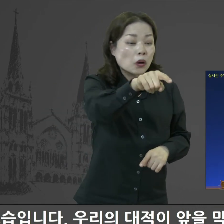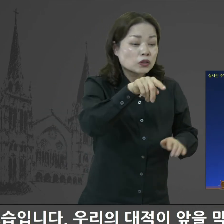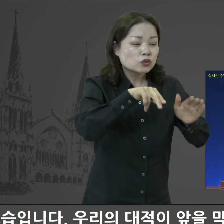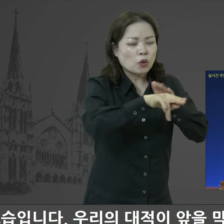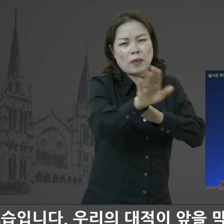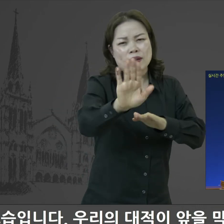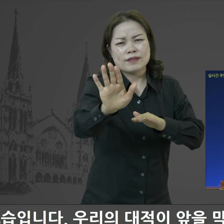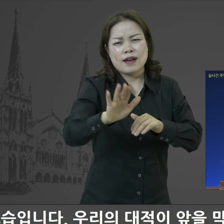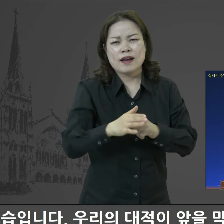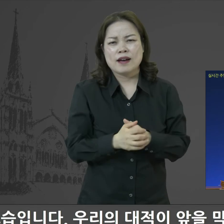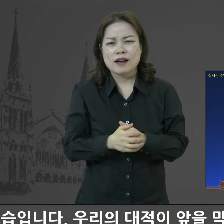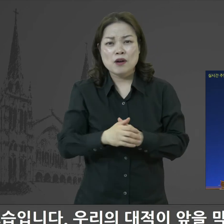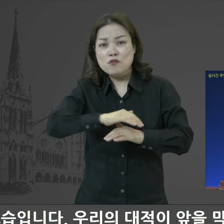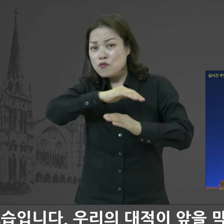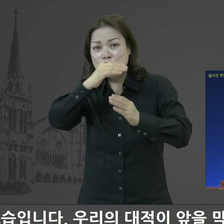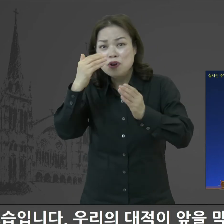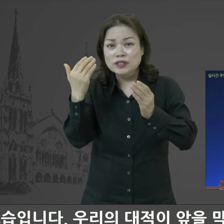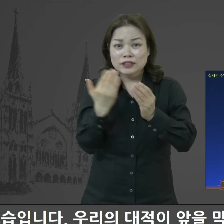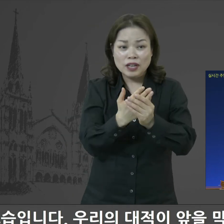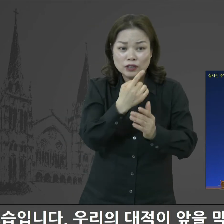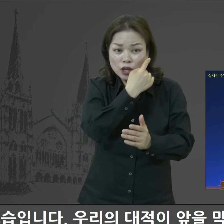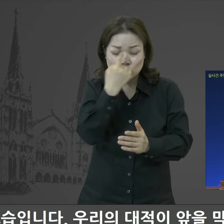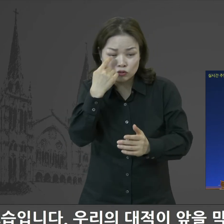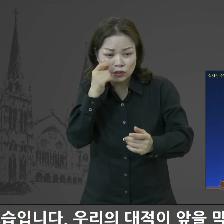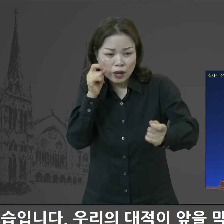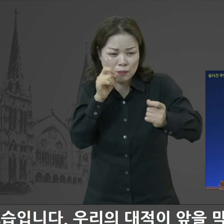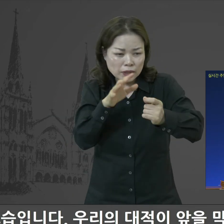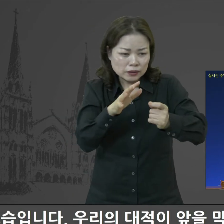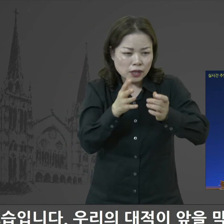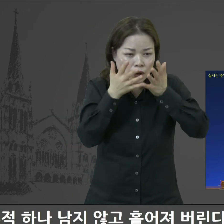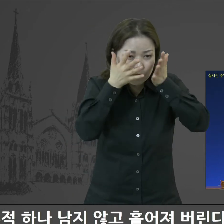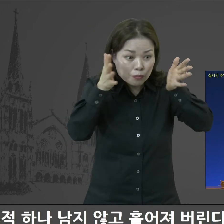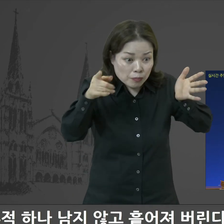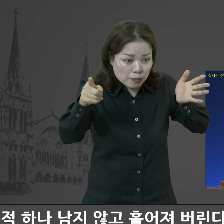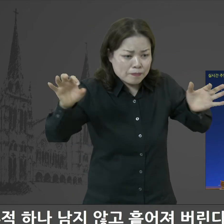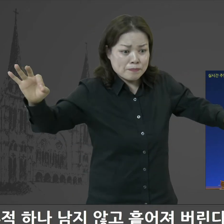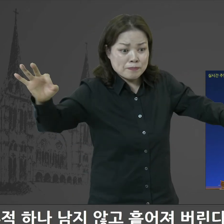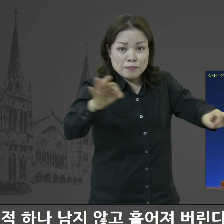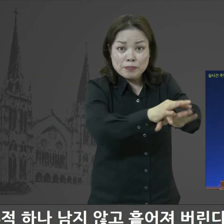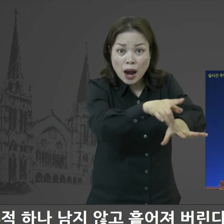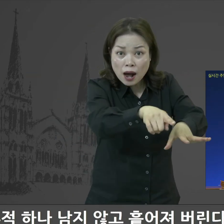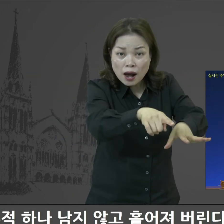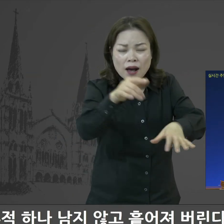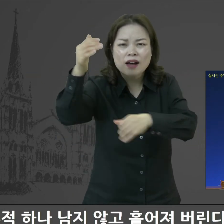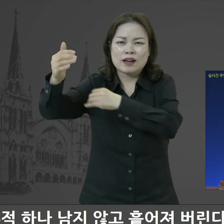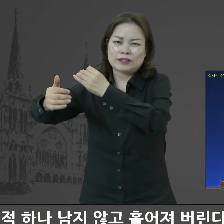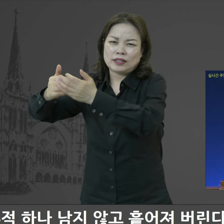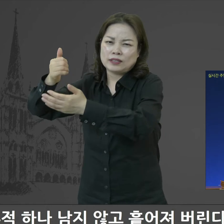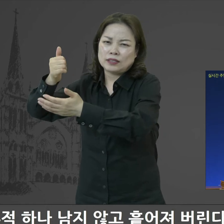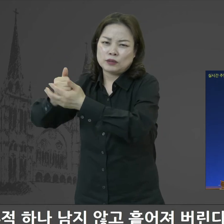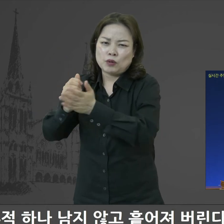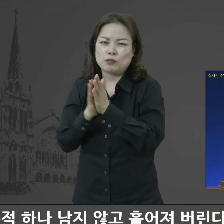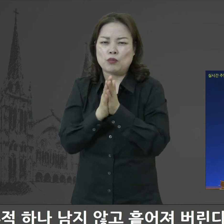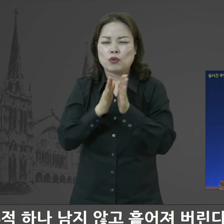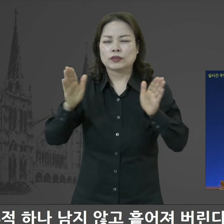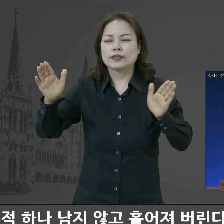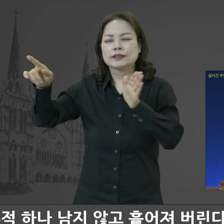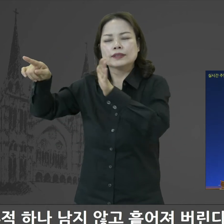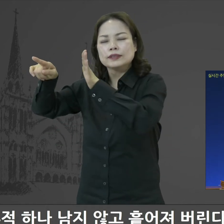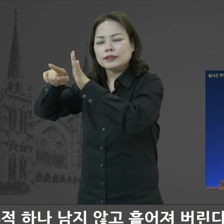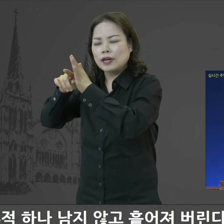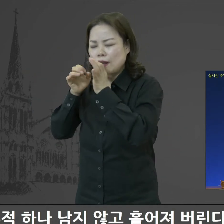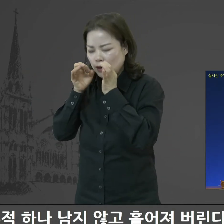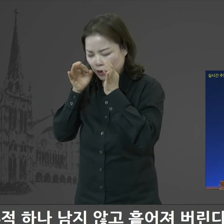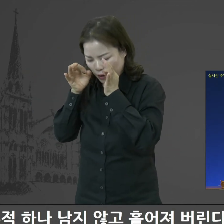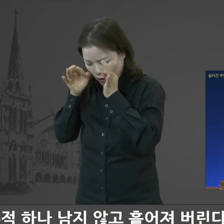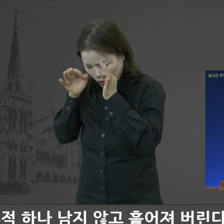도망가는 것이 아니라 완전히 내 눈앞에서 내 시야에서 사라져버릴 만큼 그 하나님을 모세는 신뢰하며